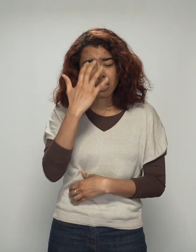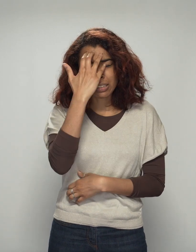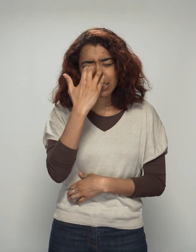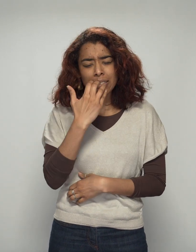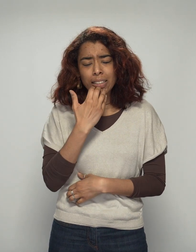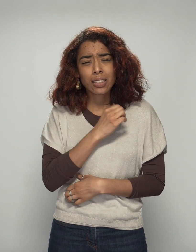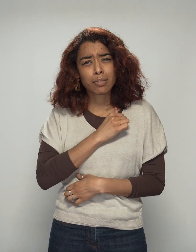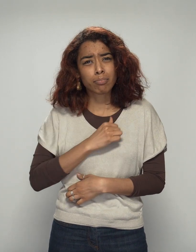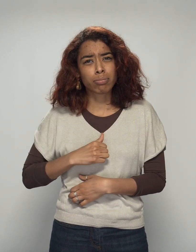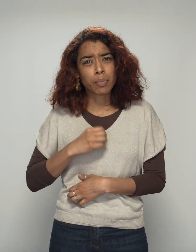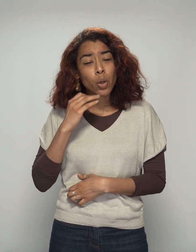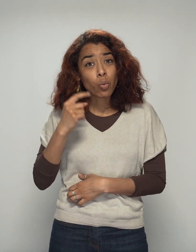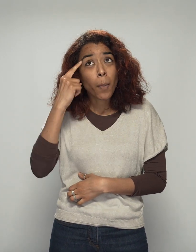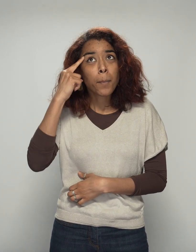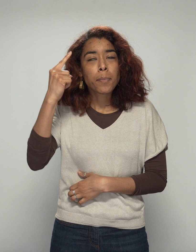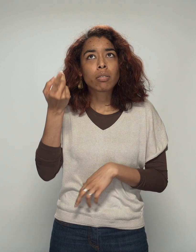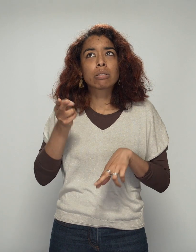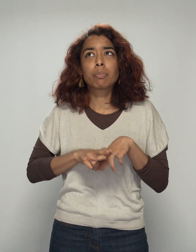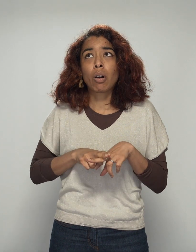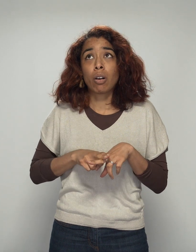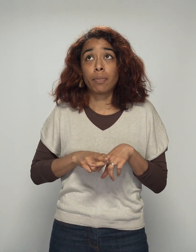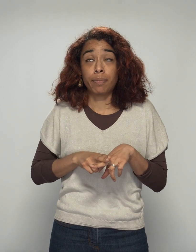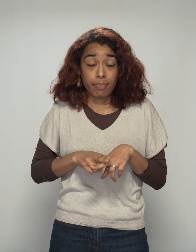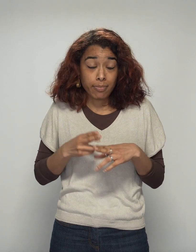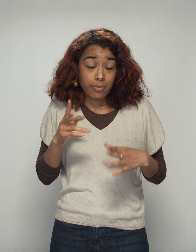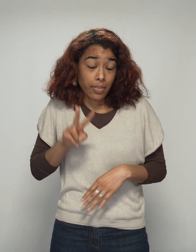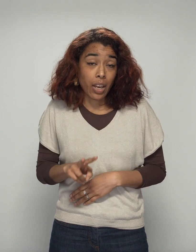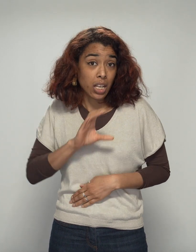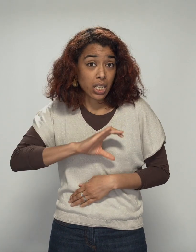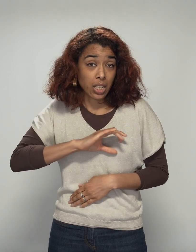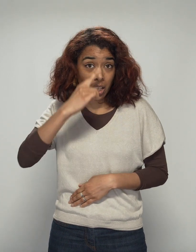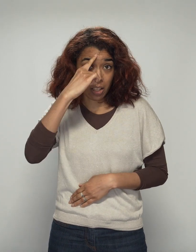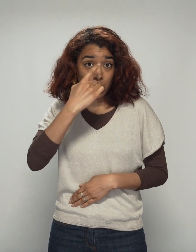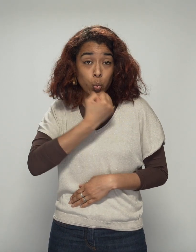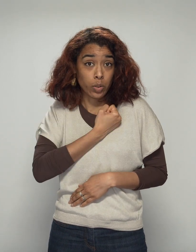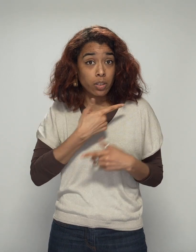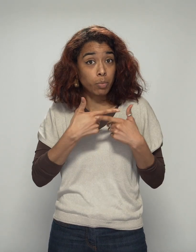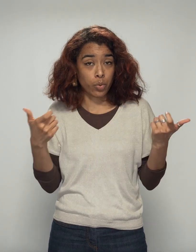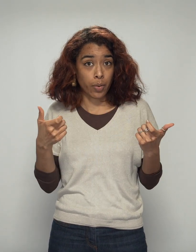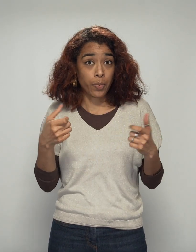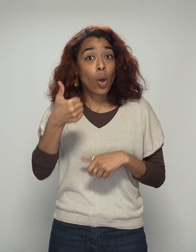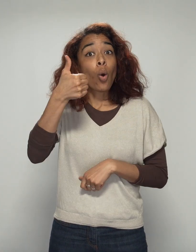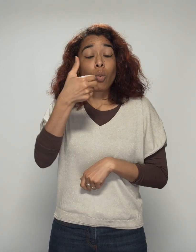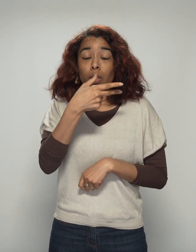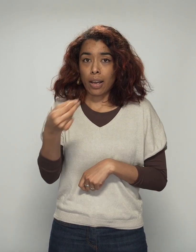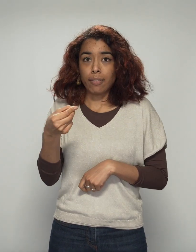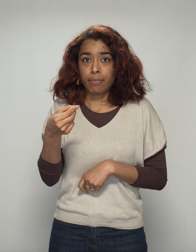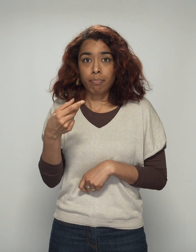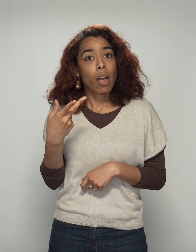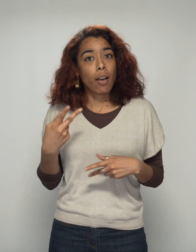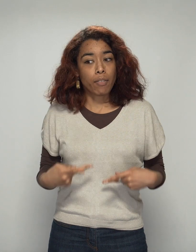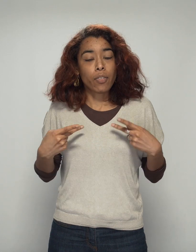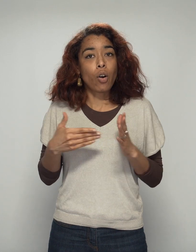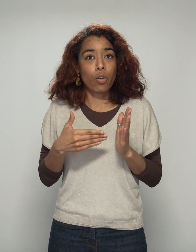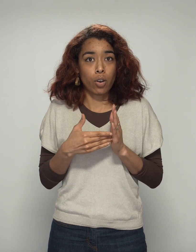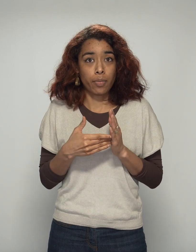j'étais très triste et je pensais souvent à la mort. J'ai fait d'ailleurs plusieurs tentatives de suicide, dont une très